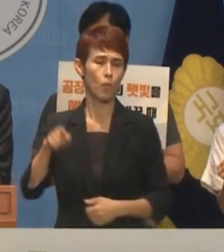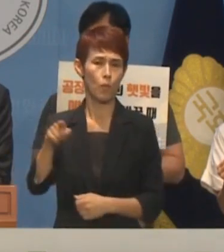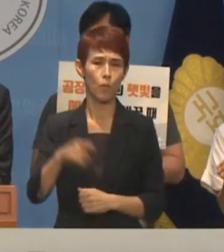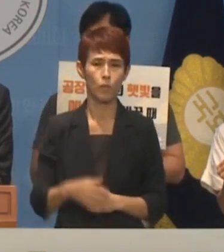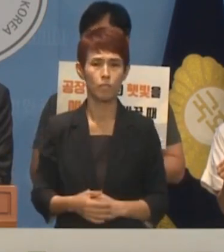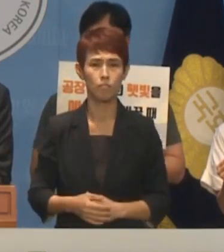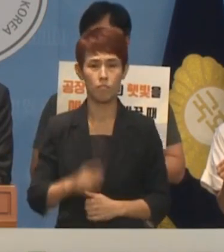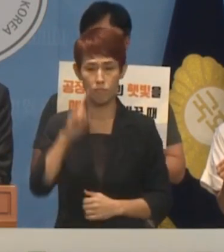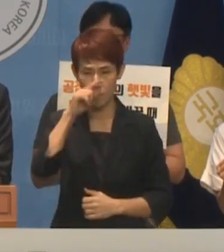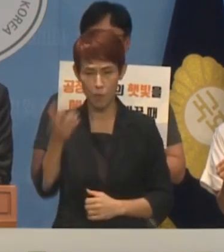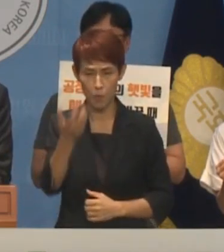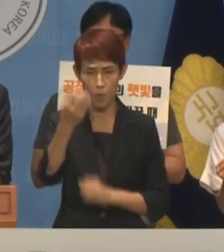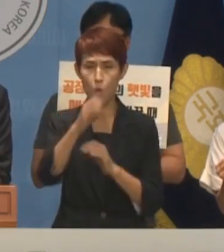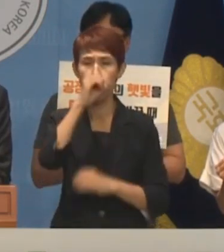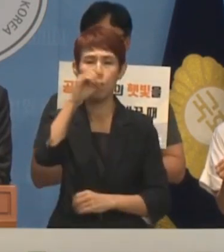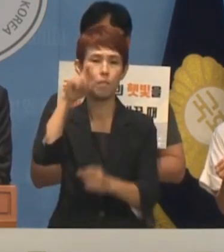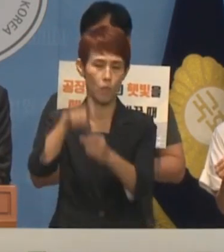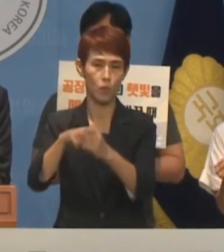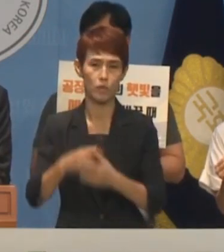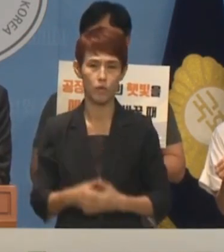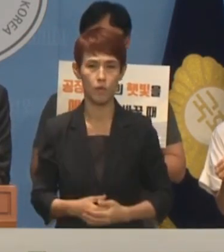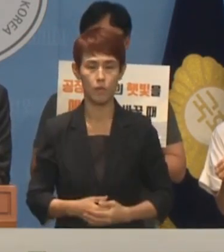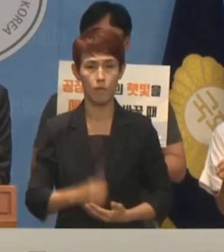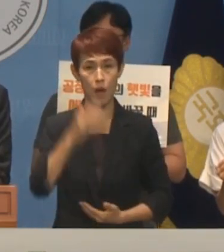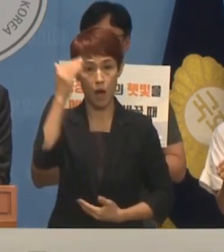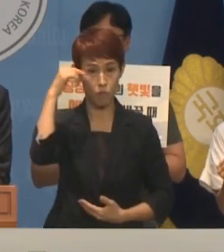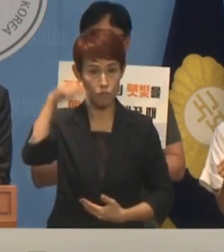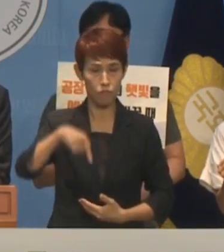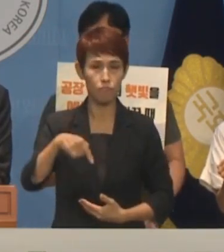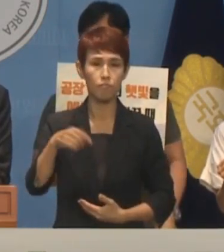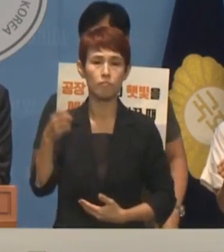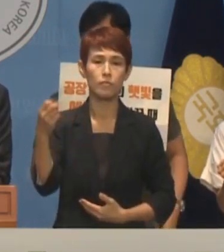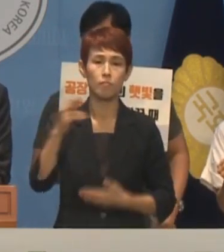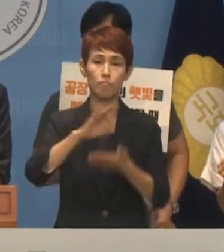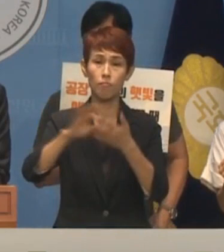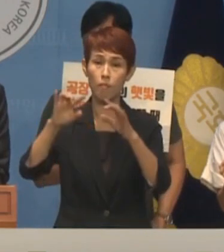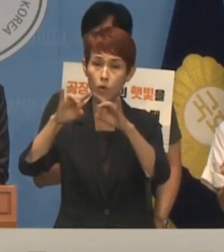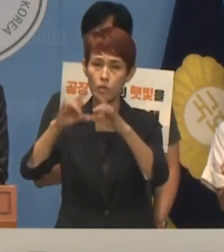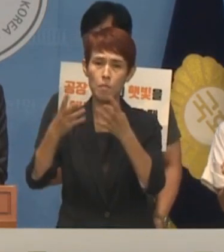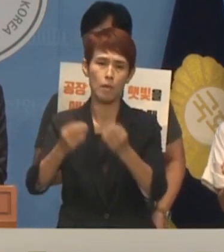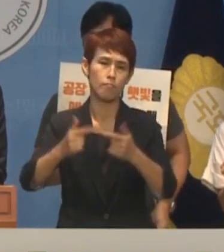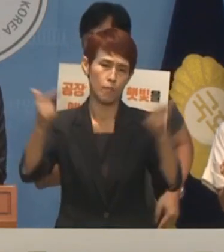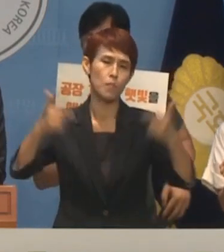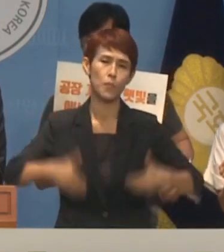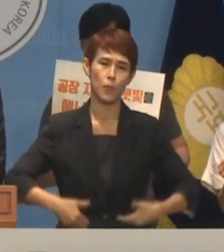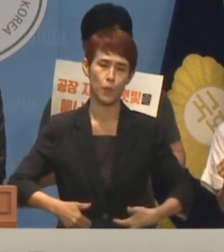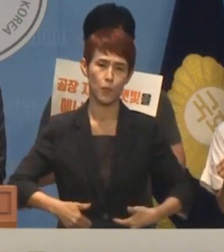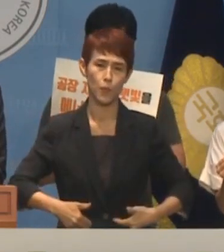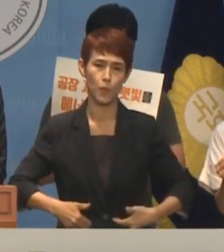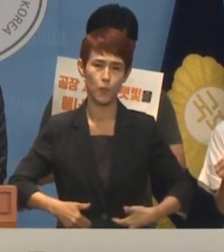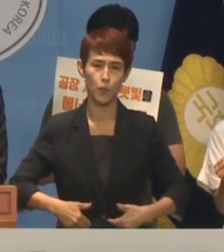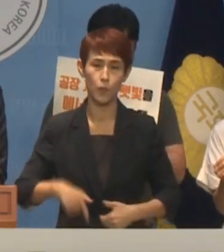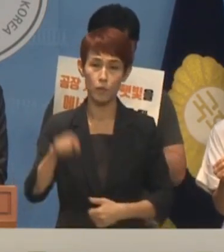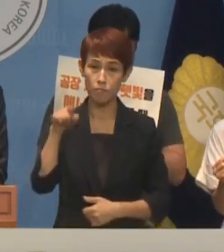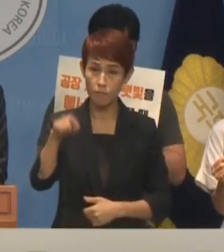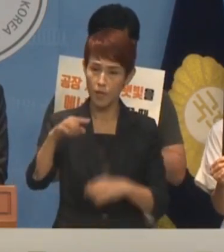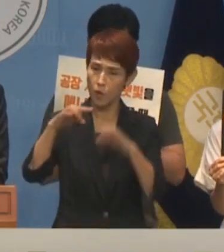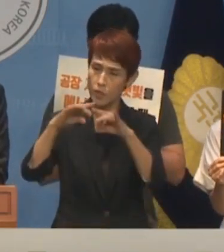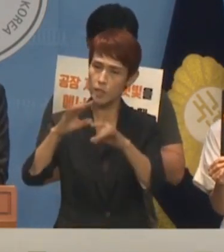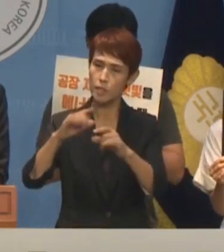있습니다. 앞으로 우리나라에서의 재생에너지 수요는 점점 더 많아질 것이고 또 재생에너지를